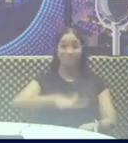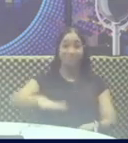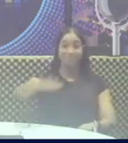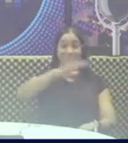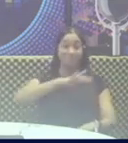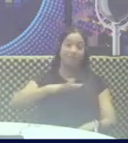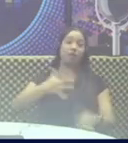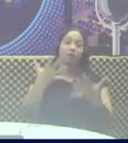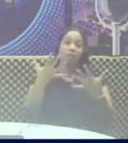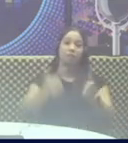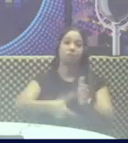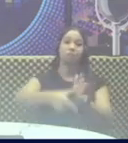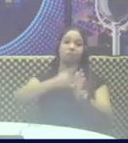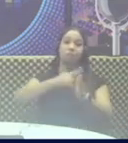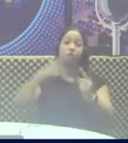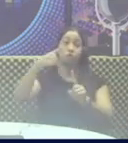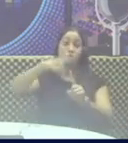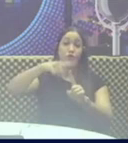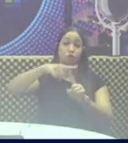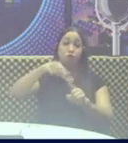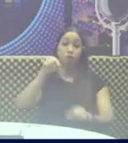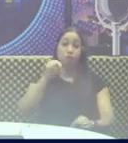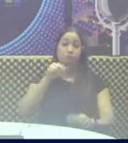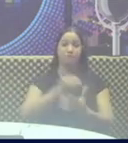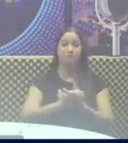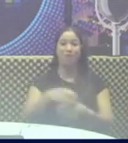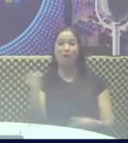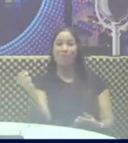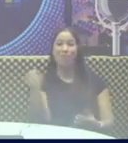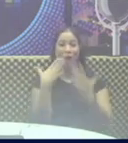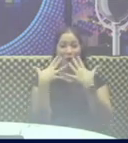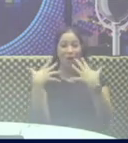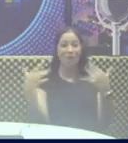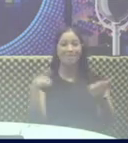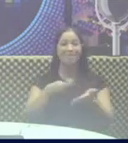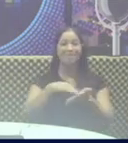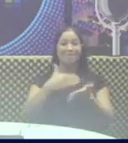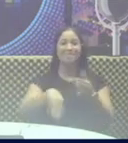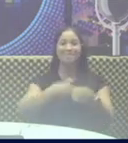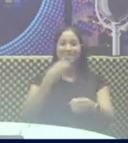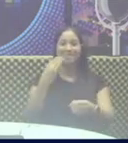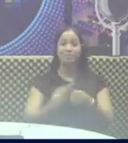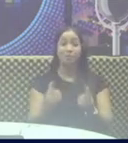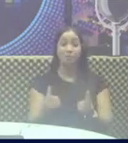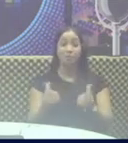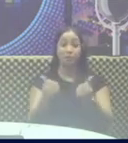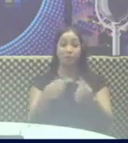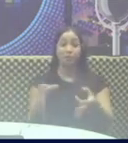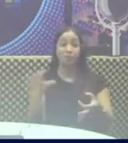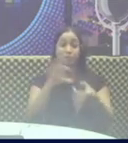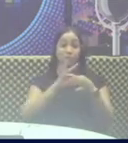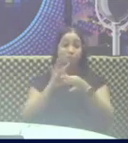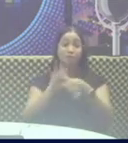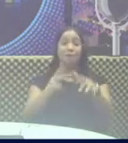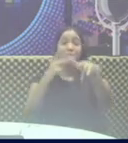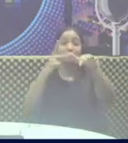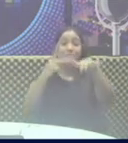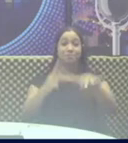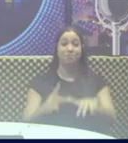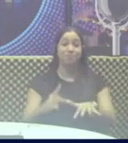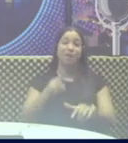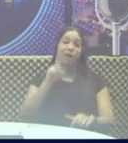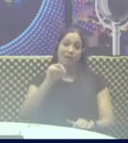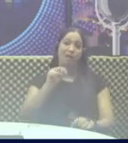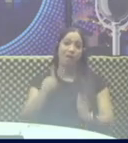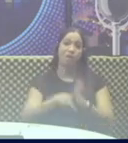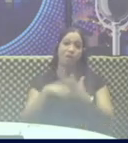que fizeram adesão por essa modalidade. A novidade foi implementada pela Secretaria Municipal de Finanças em parceria com a PRODAUB, que